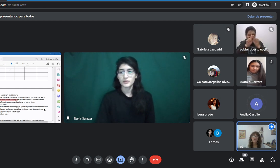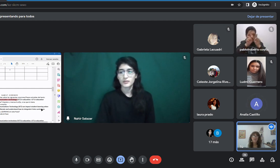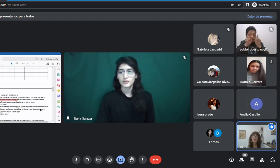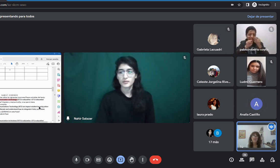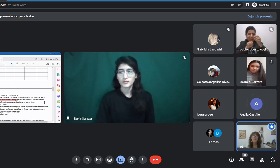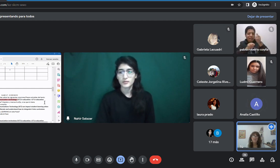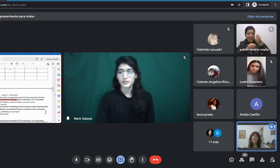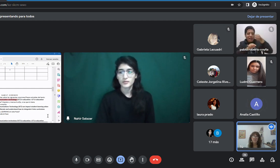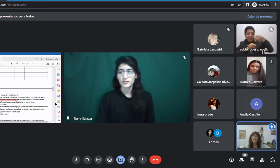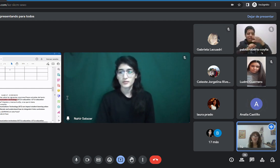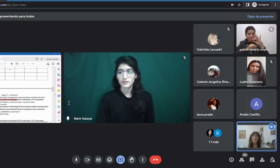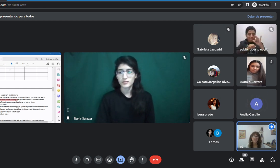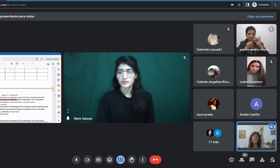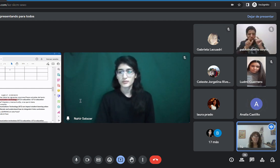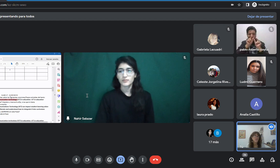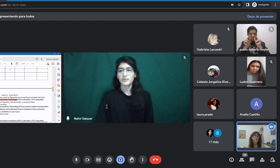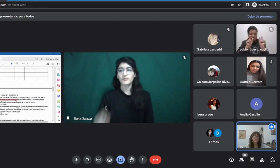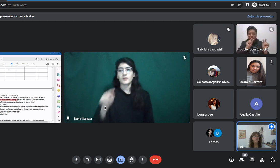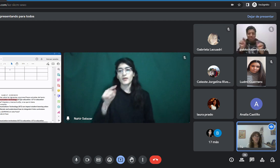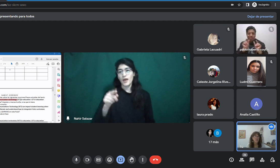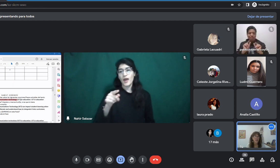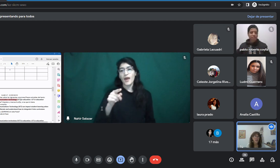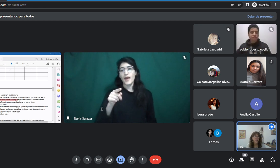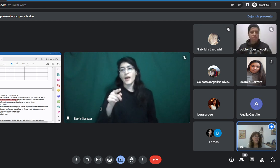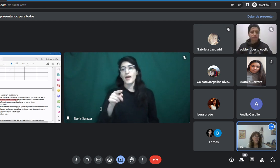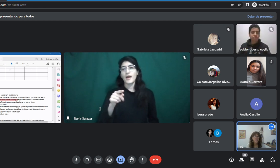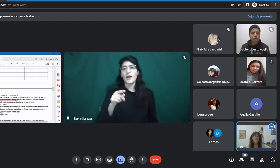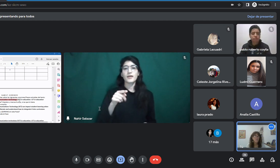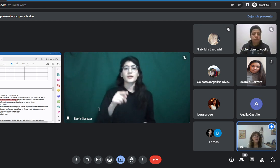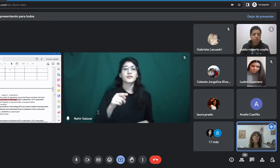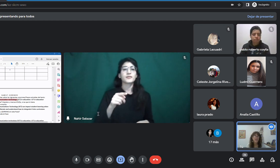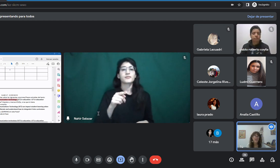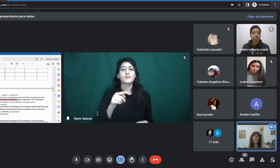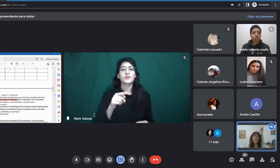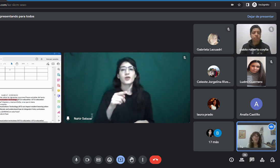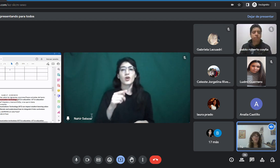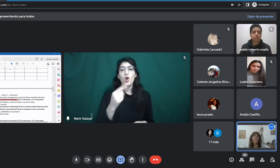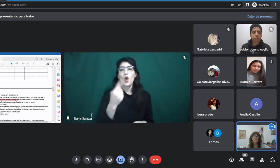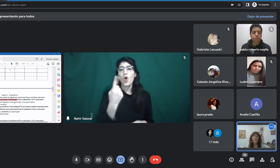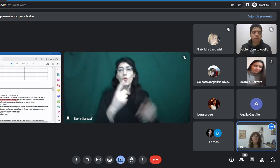leer información y comunicación y tecnología. ¿Cómo lo voy a leer?